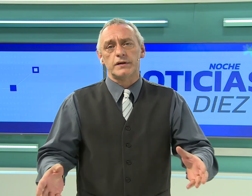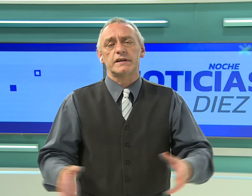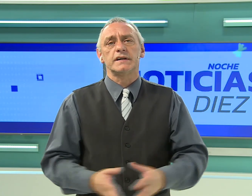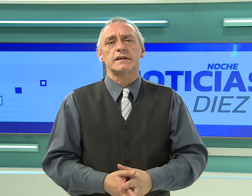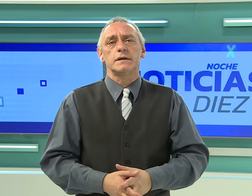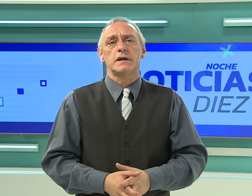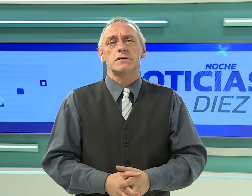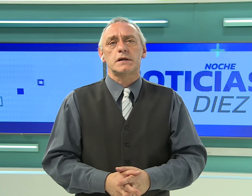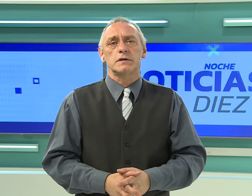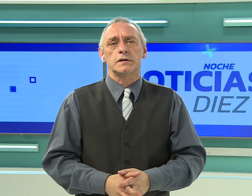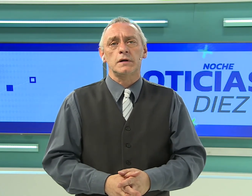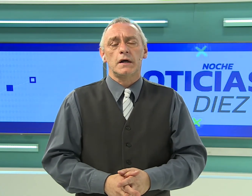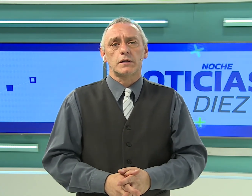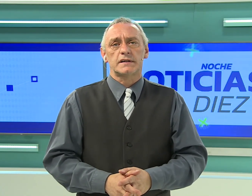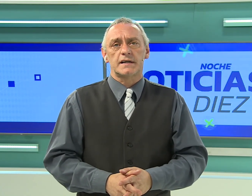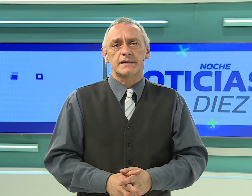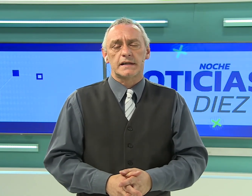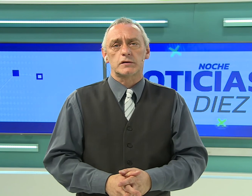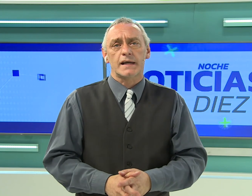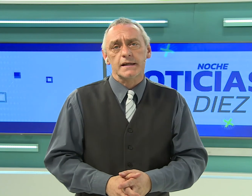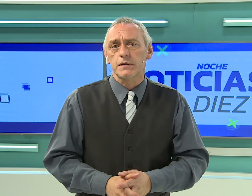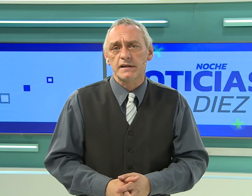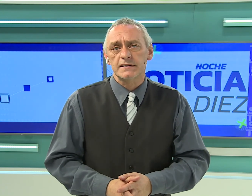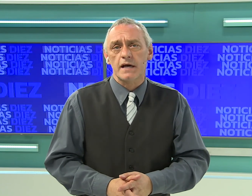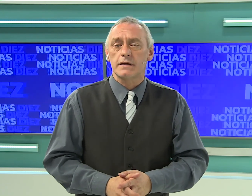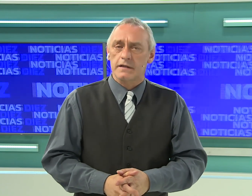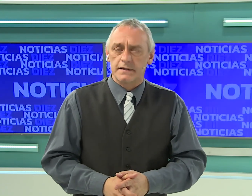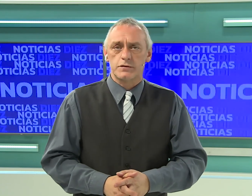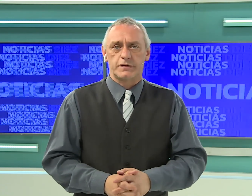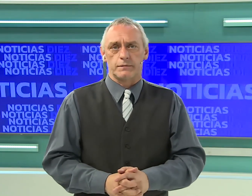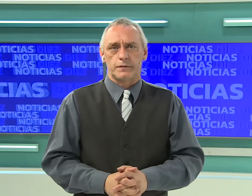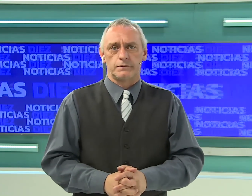Genuso, los dos intendentes de Bariloche y El Bolsón, donde se ha desatado tanta violencia y desde hace mucho tiempo.